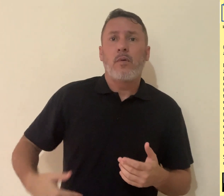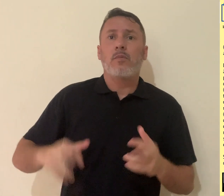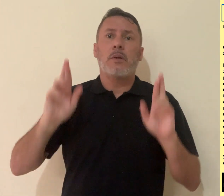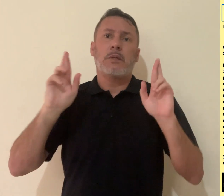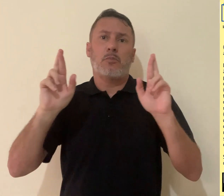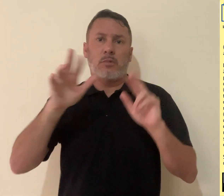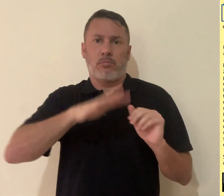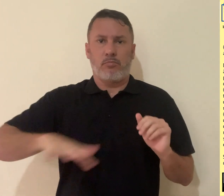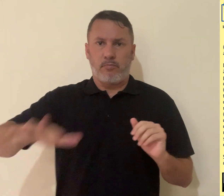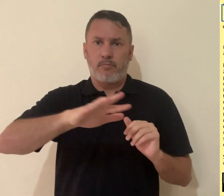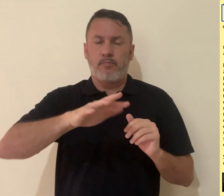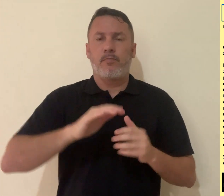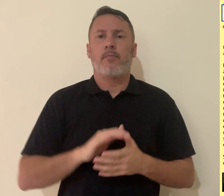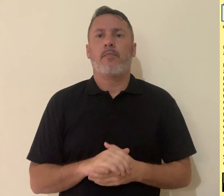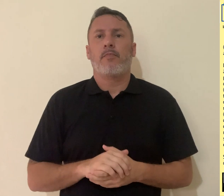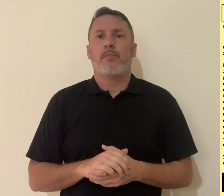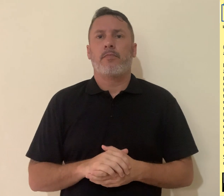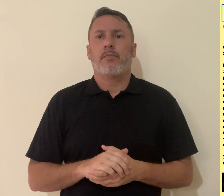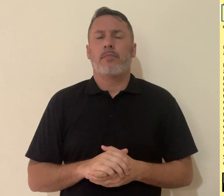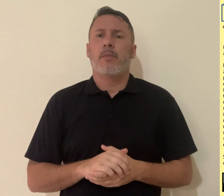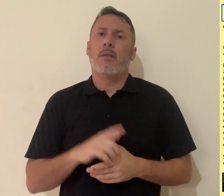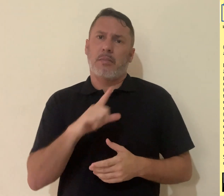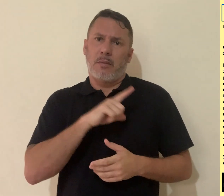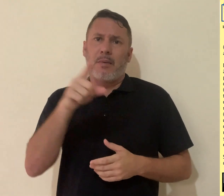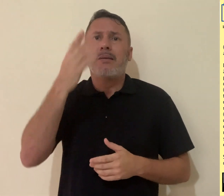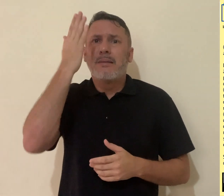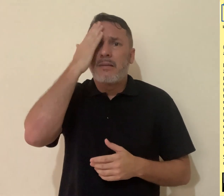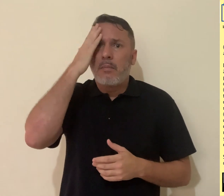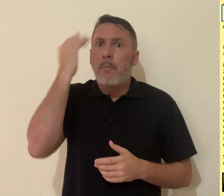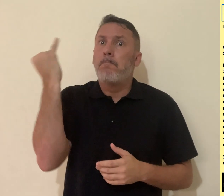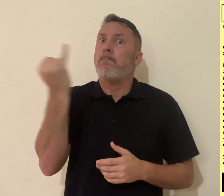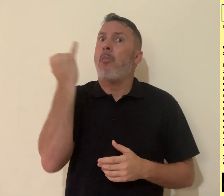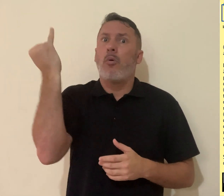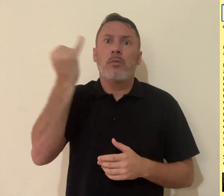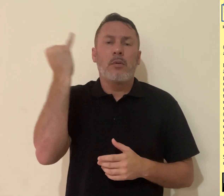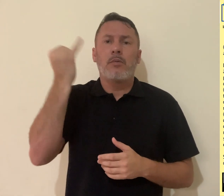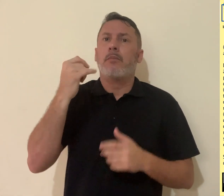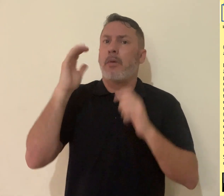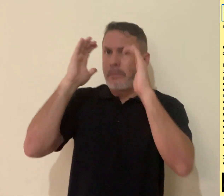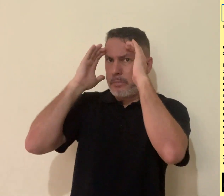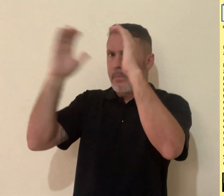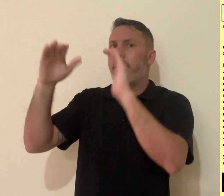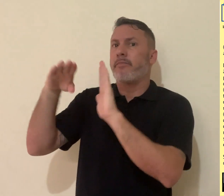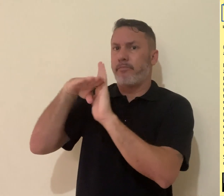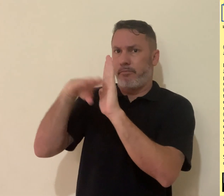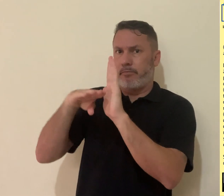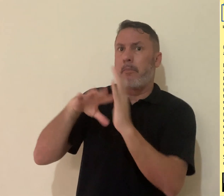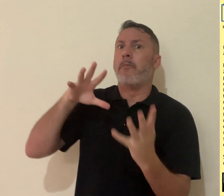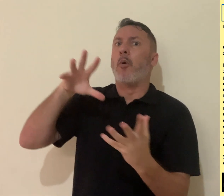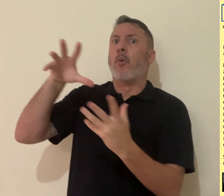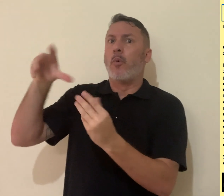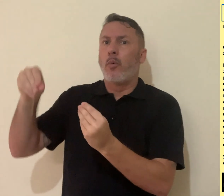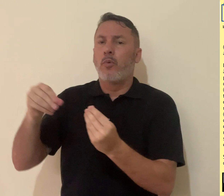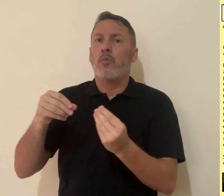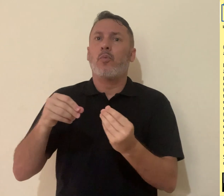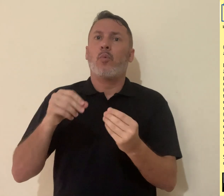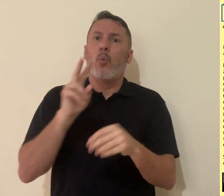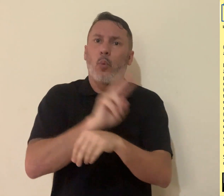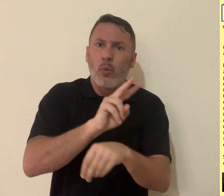pelos órgãos locais diante da indiscutível importância do respeito às medidas adotadas é necessário